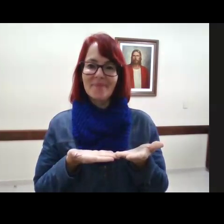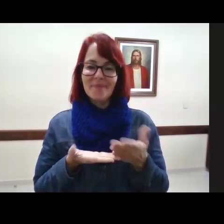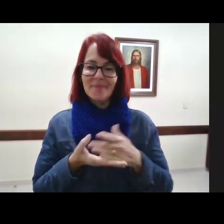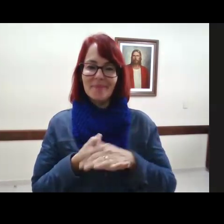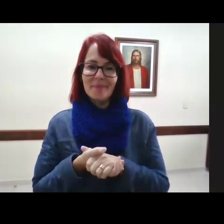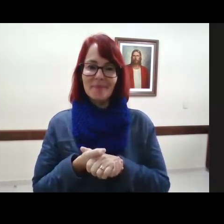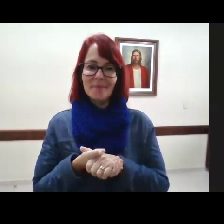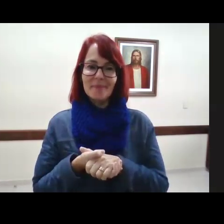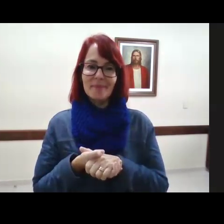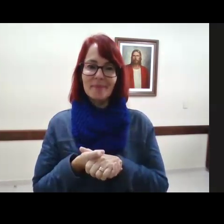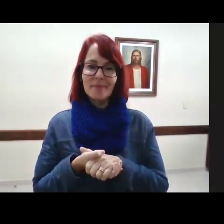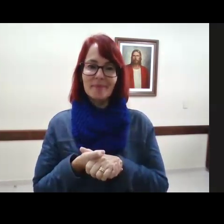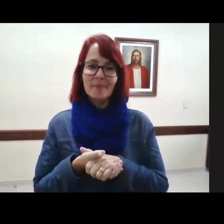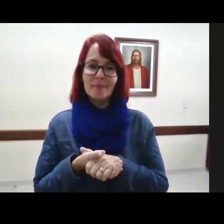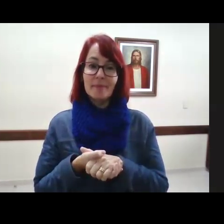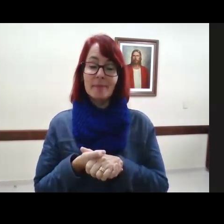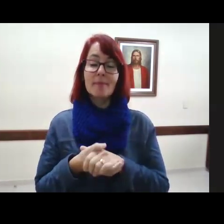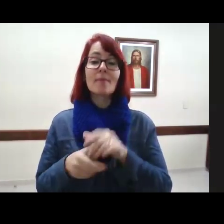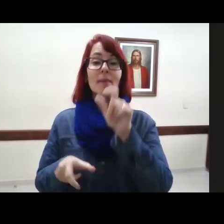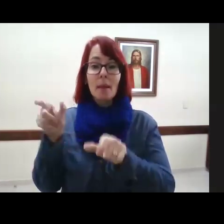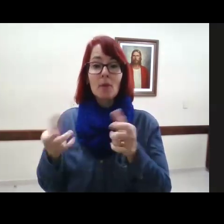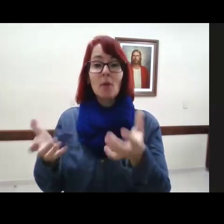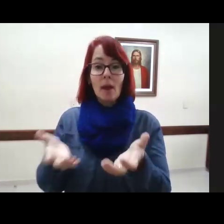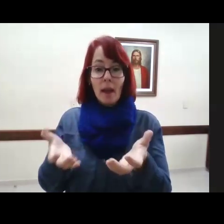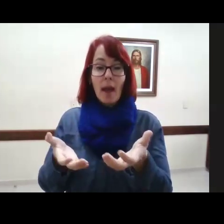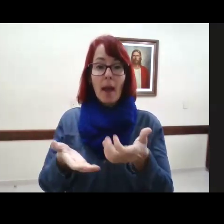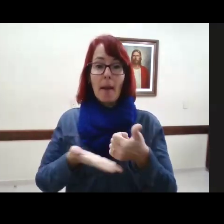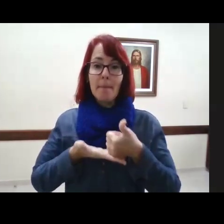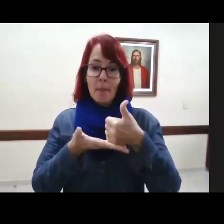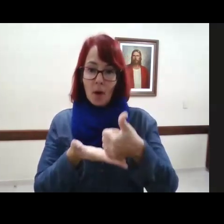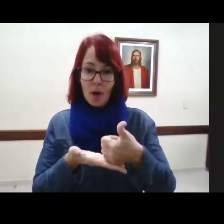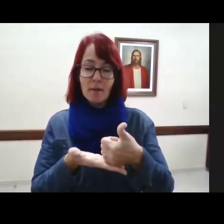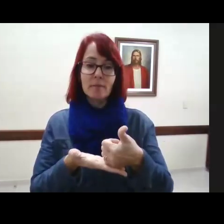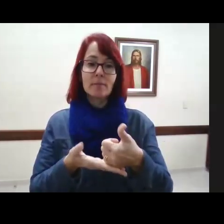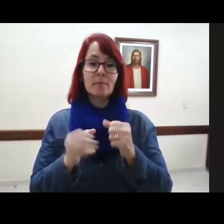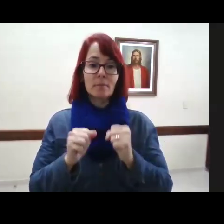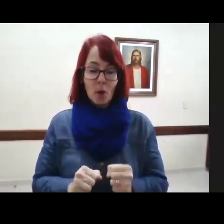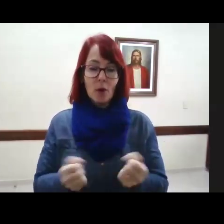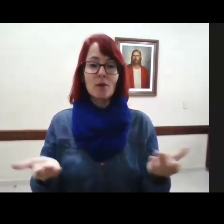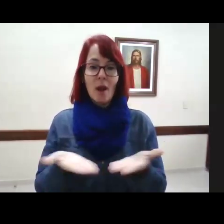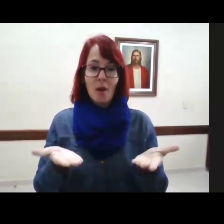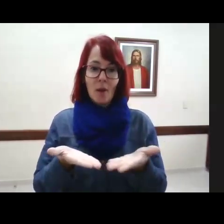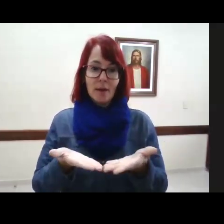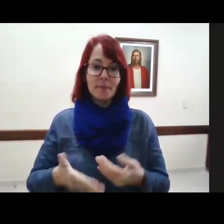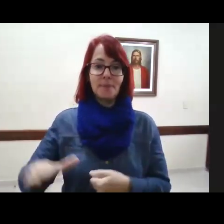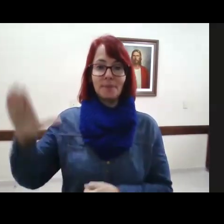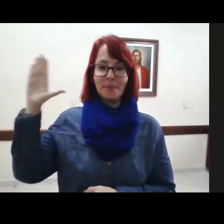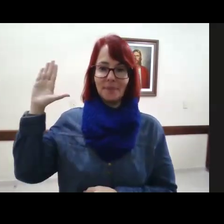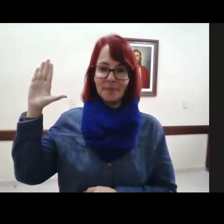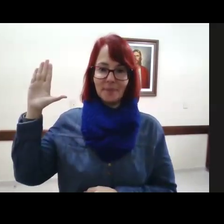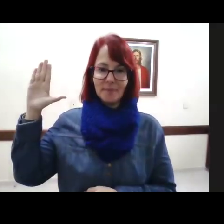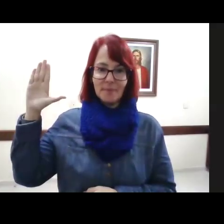e aqueles irmãos que gostariam de apoiar o bispado e fazer um apoio à Shellen que possam fazê-lo levantando a mão.